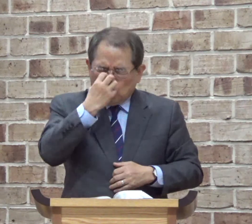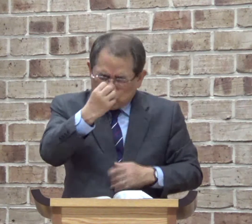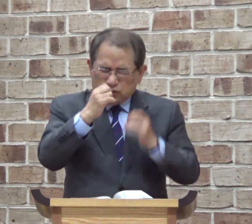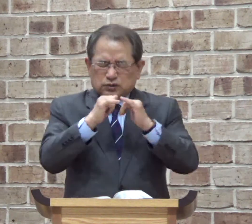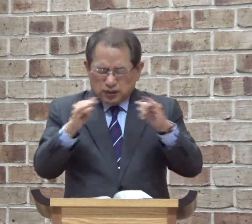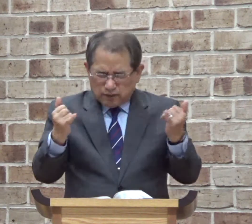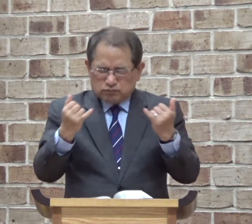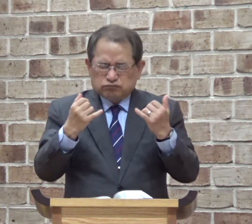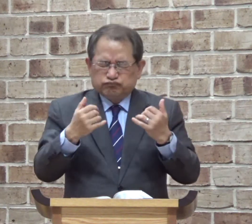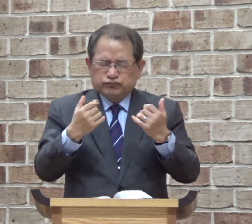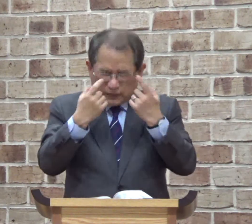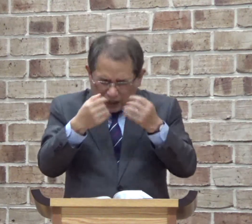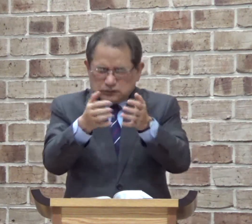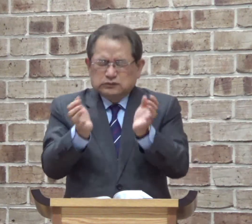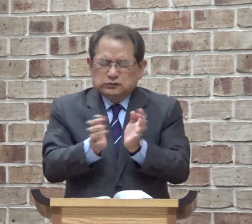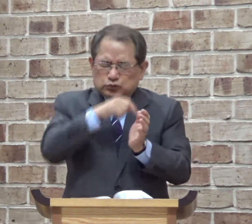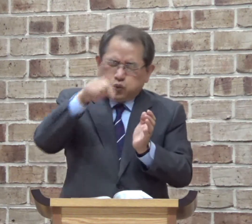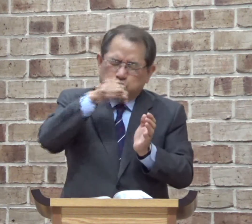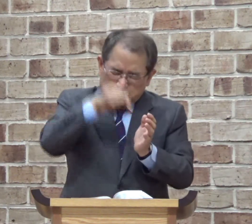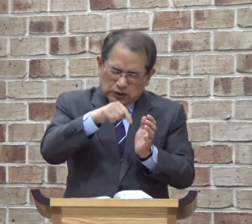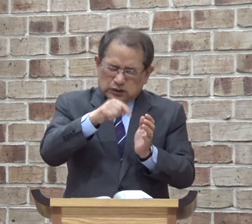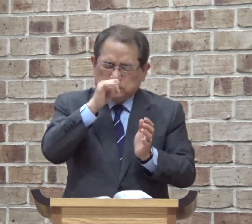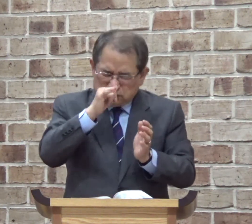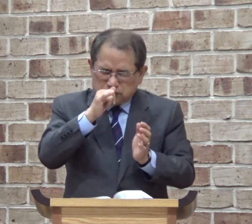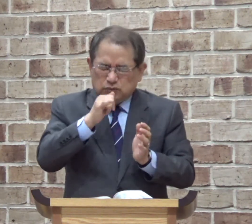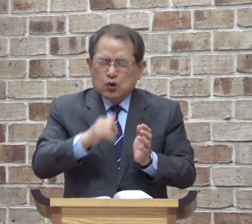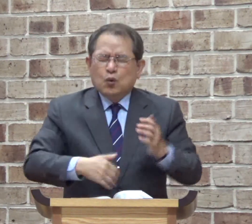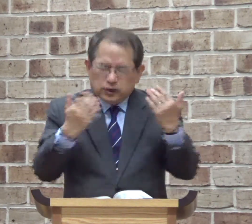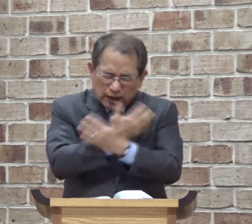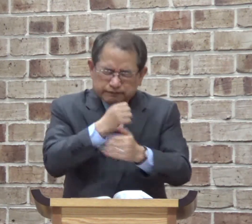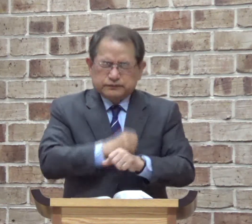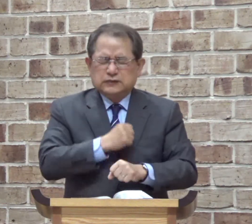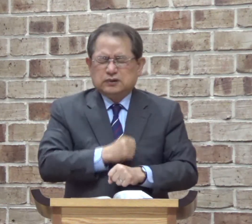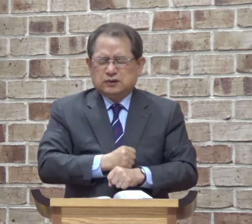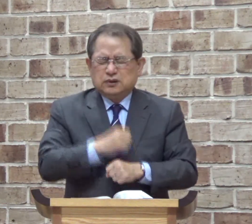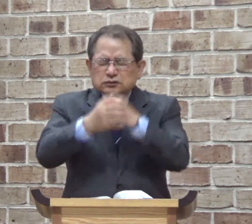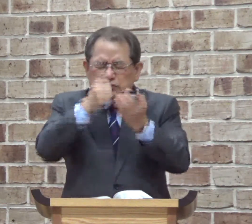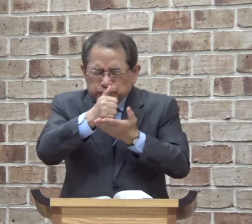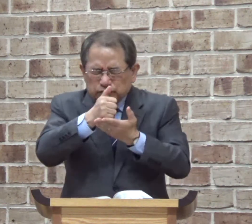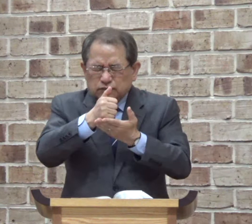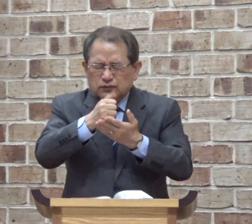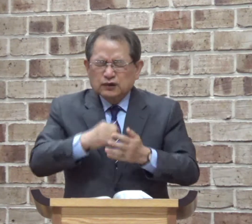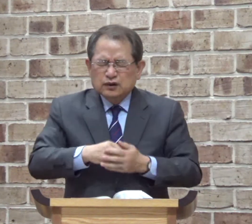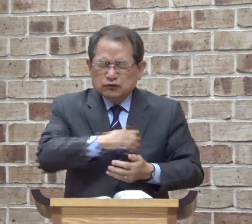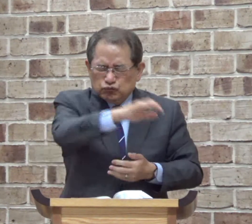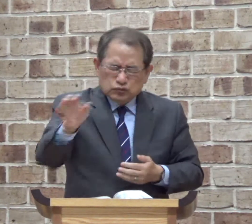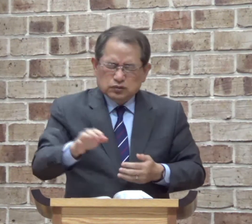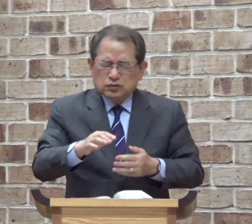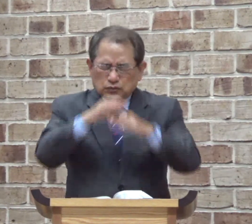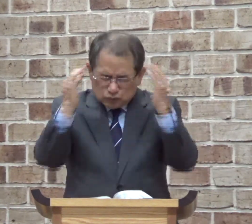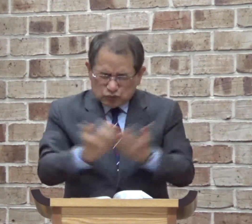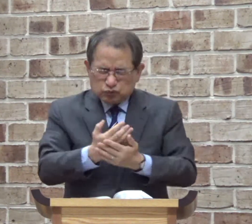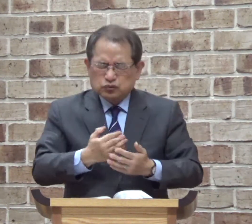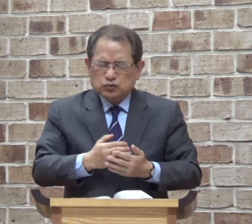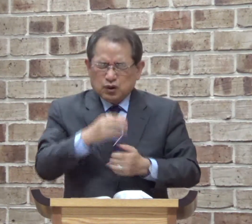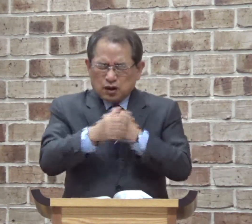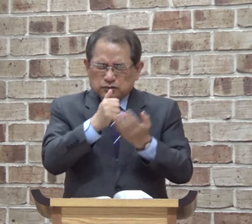사람으로 회개하며 살아가게 하여 주옵소서. 우리 모두 하나님 앞에 겸손한 사람이 되도록